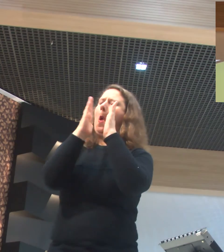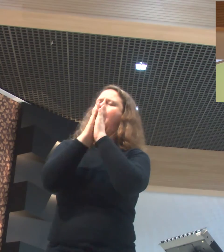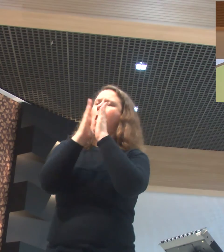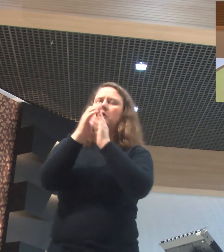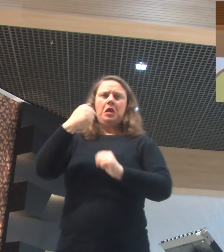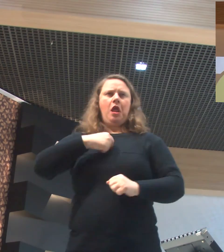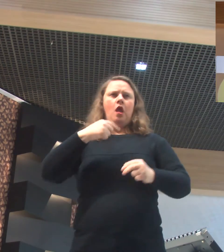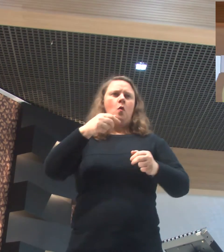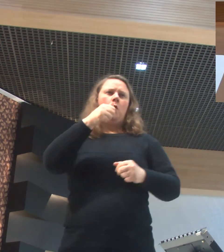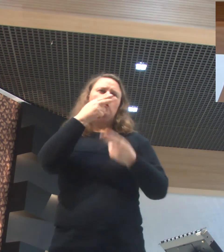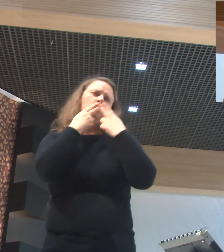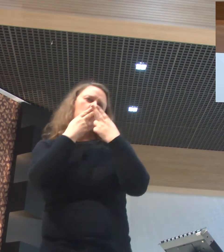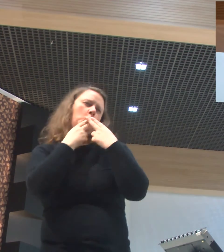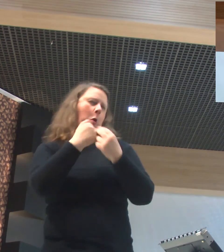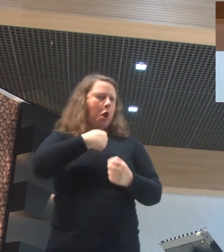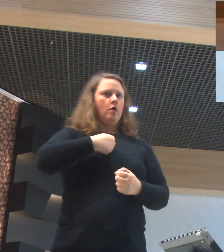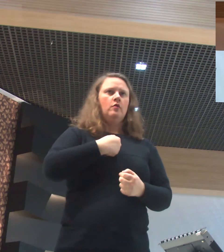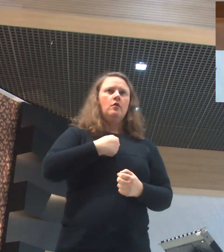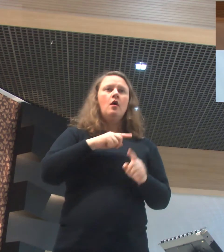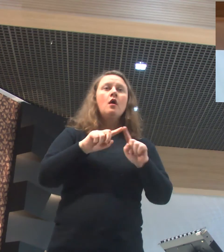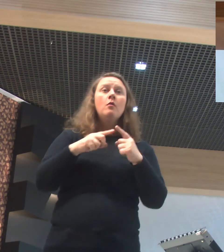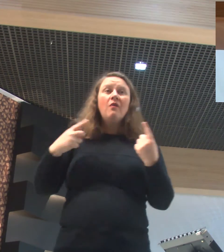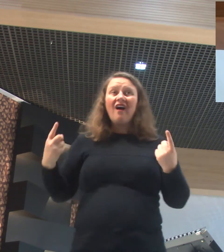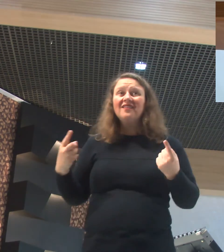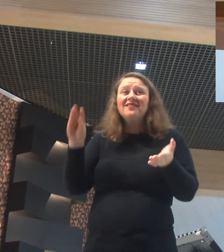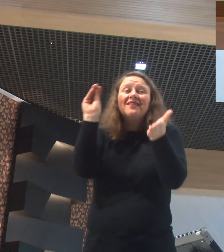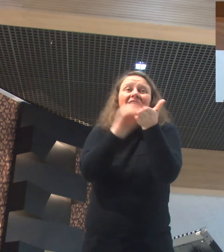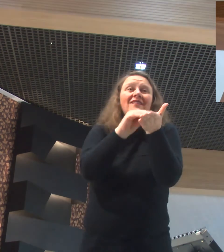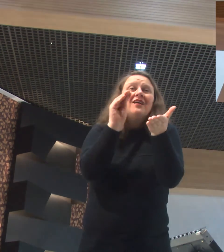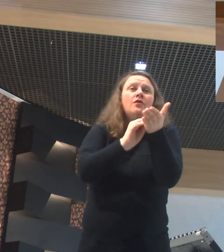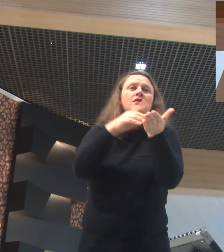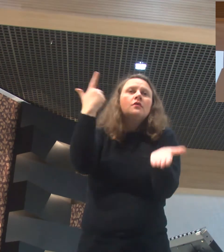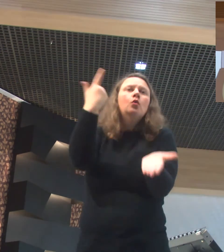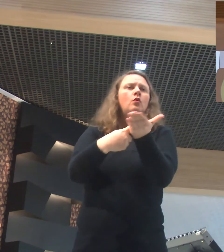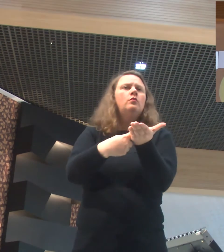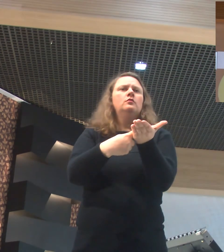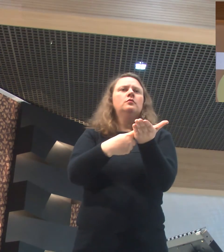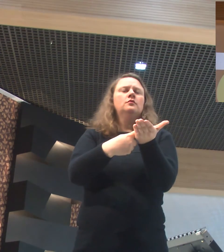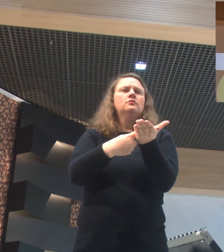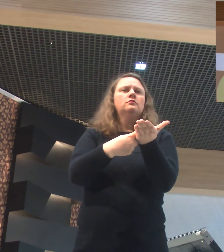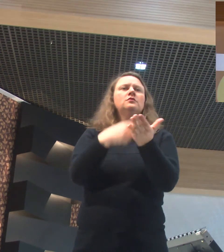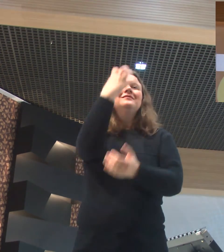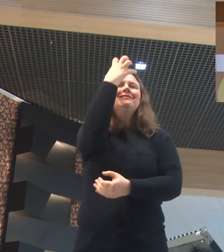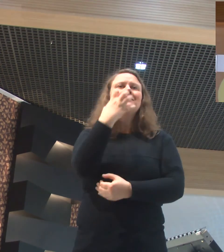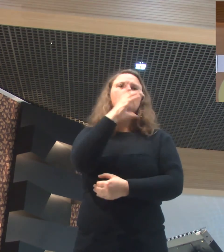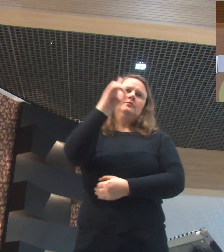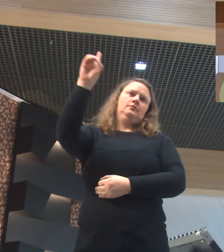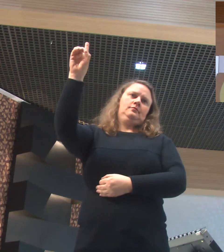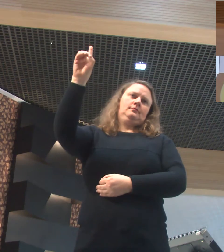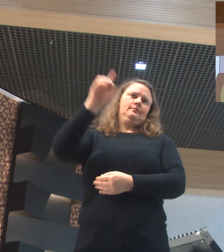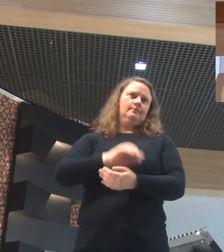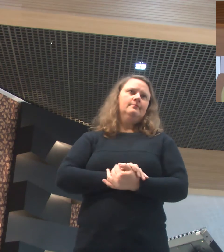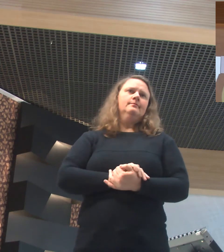mas nada de compromisso verdadeiro e sério com